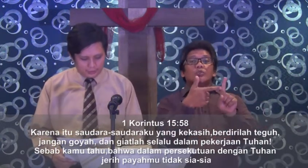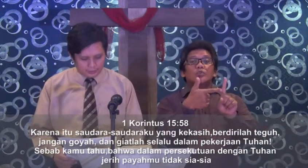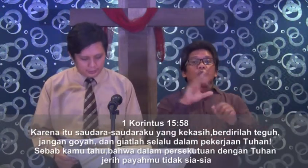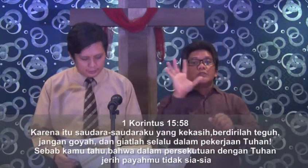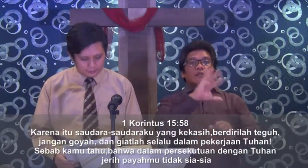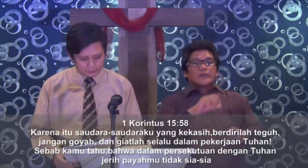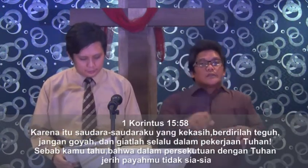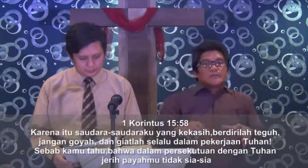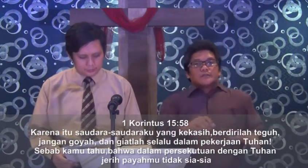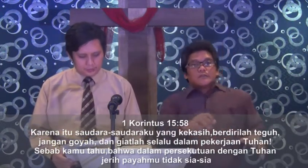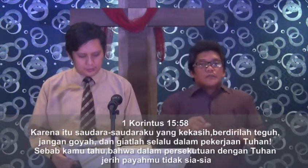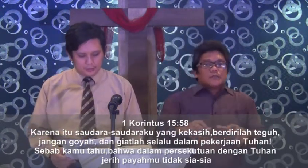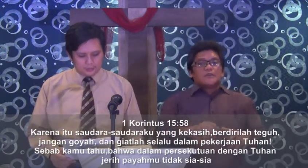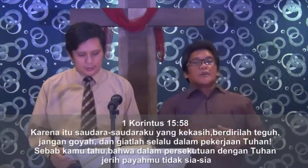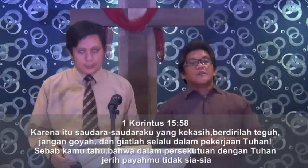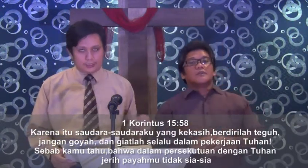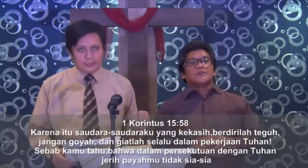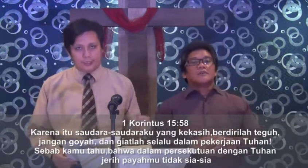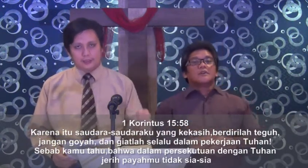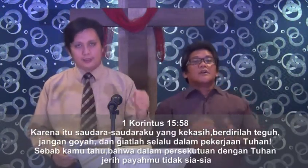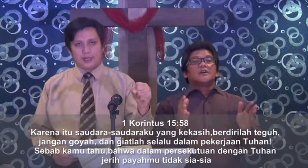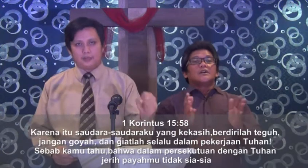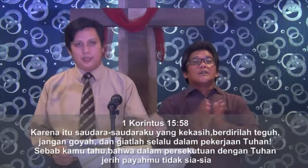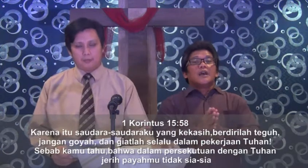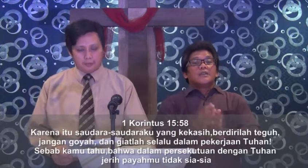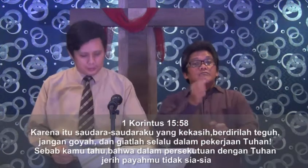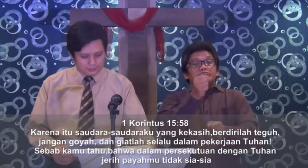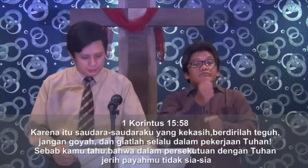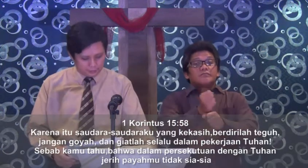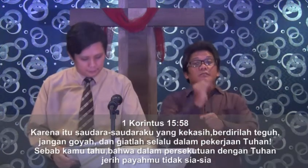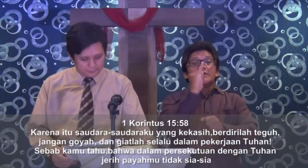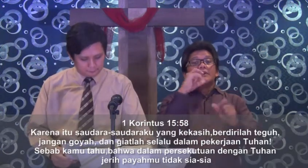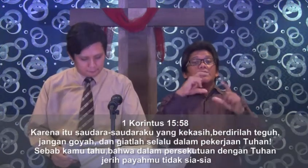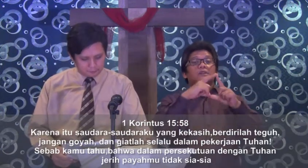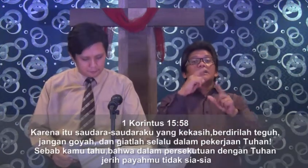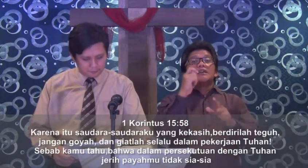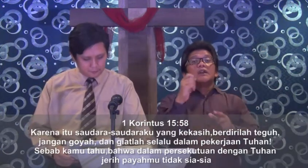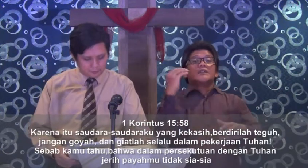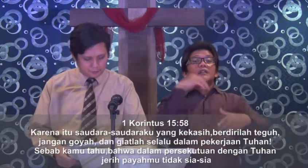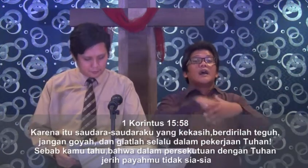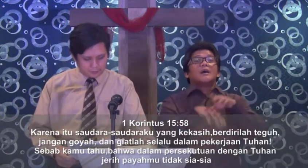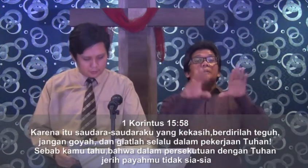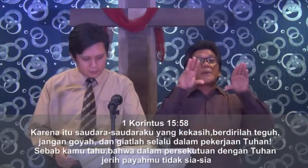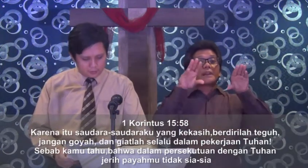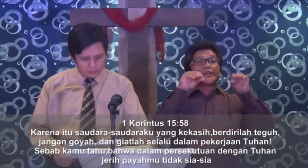jangan goyah, dan giatlah selalu dalam pekerjaan Tuhan.